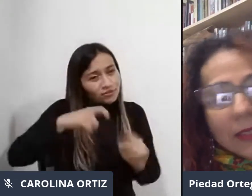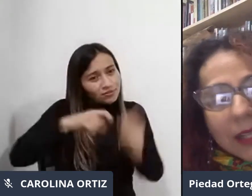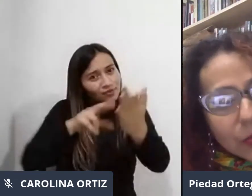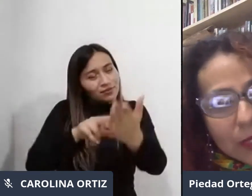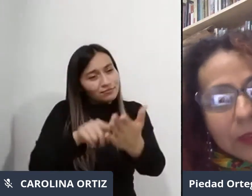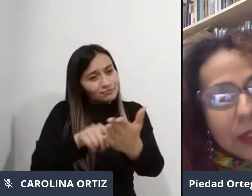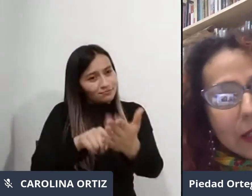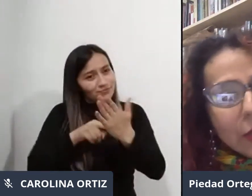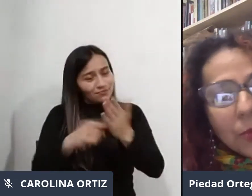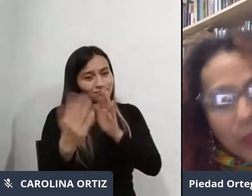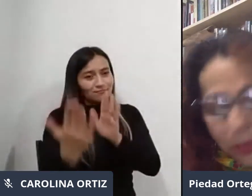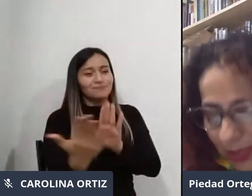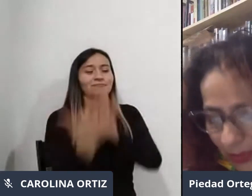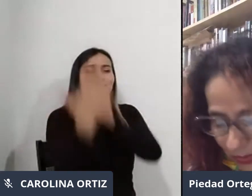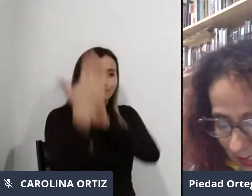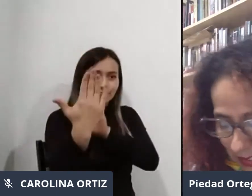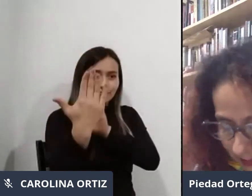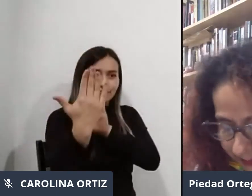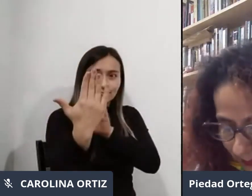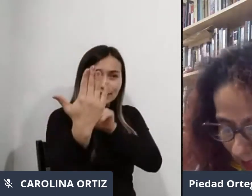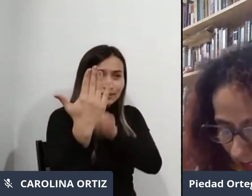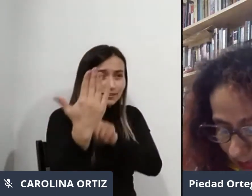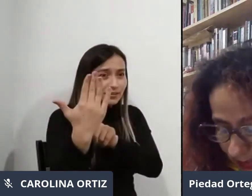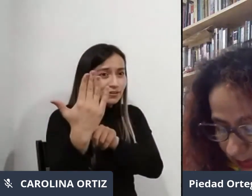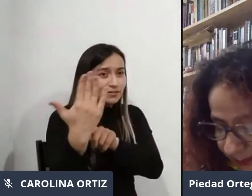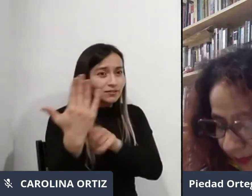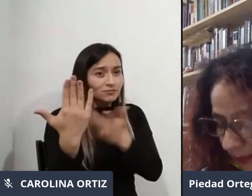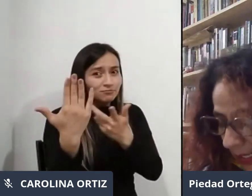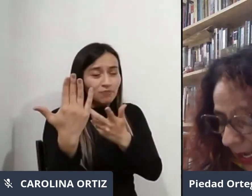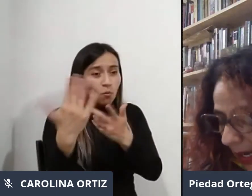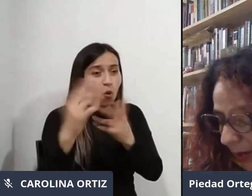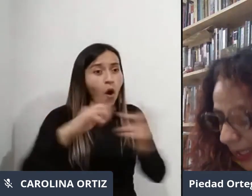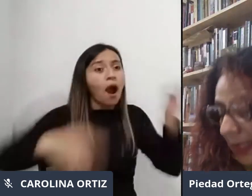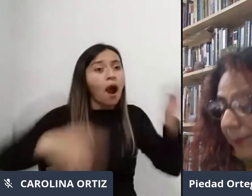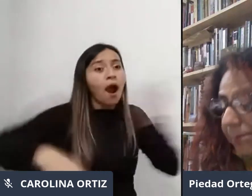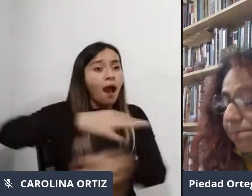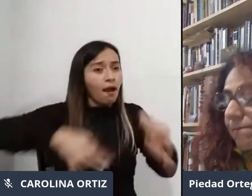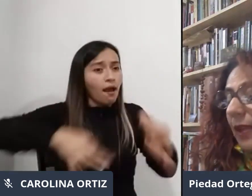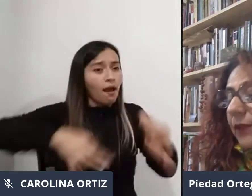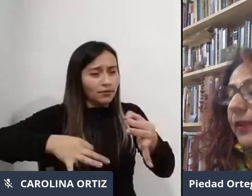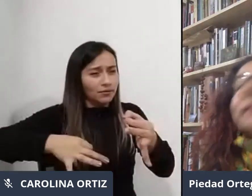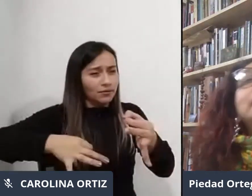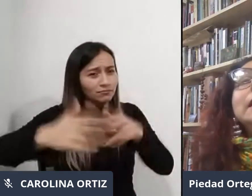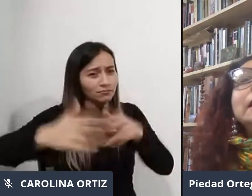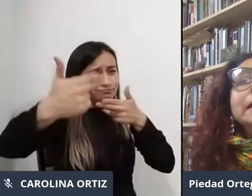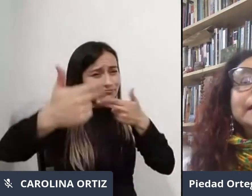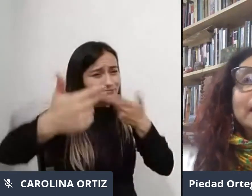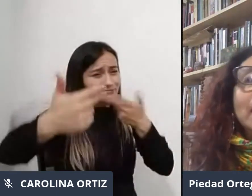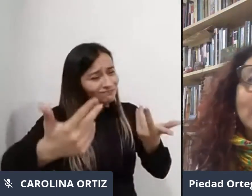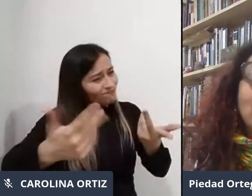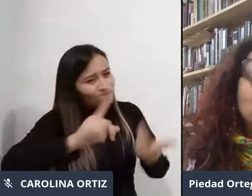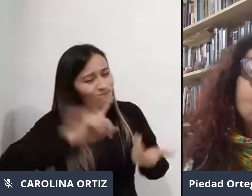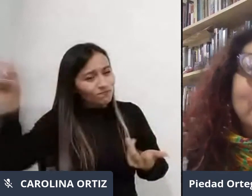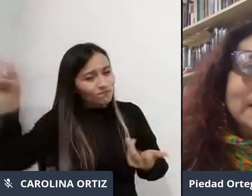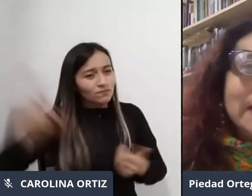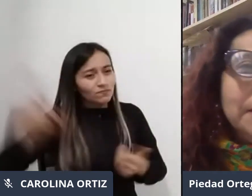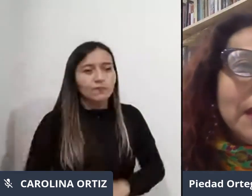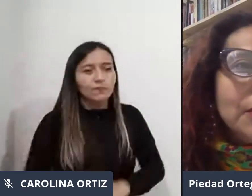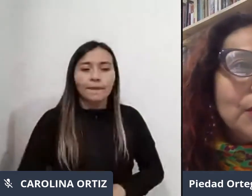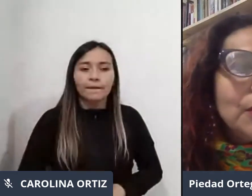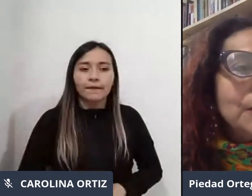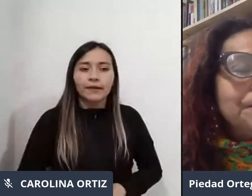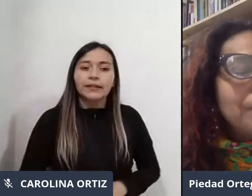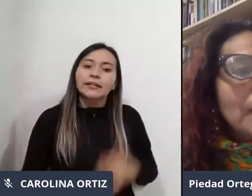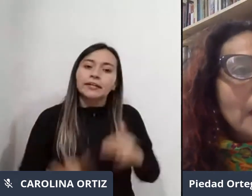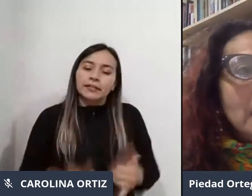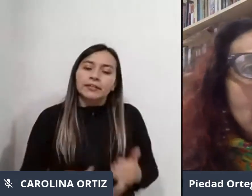es ineludible y no podemos renunciar a ella. Ahora, frente a la pospandemia,